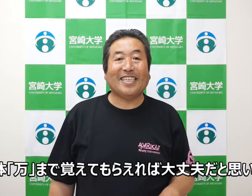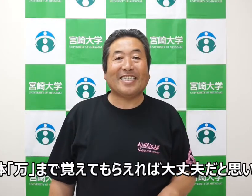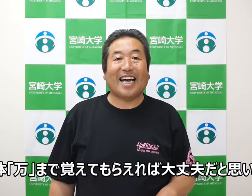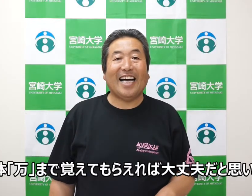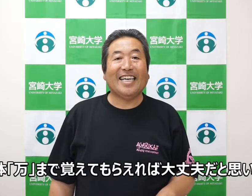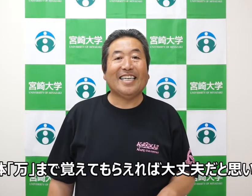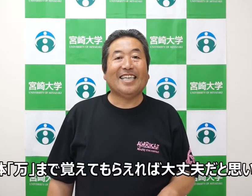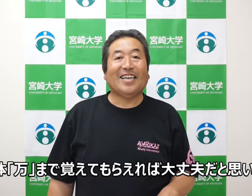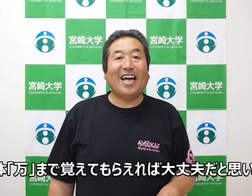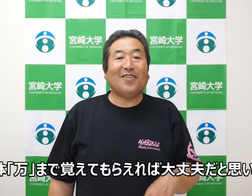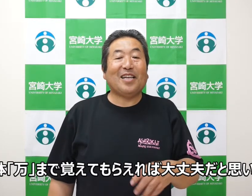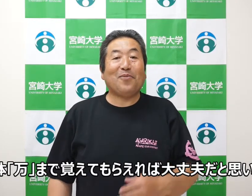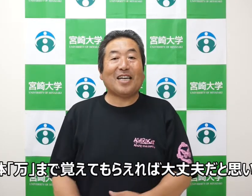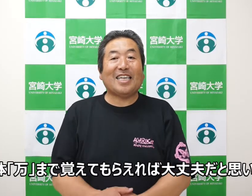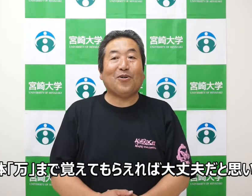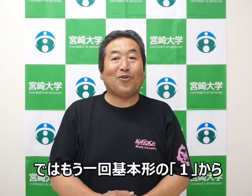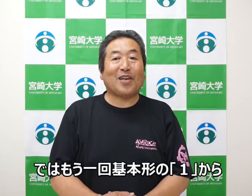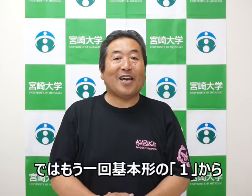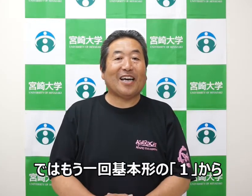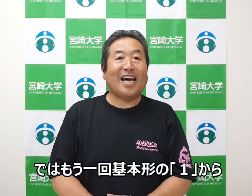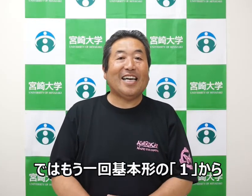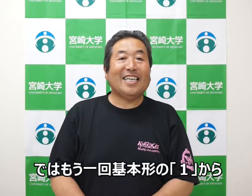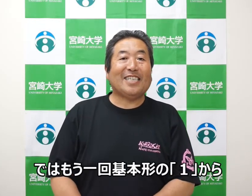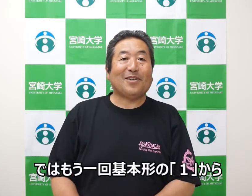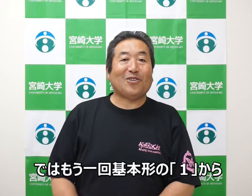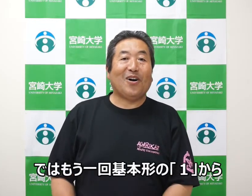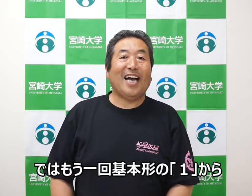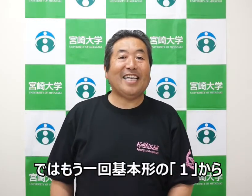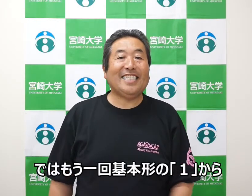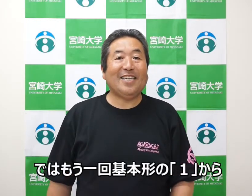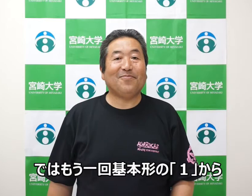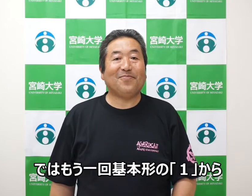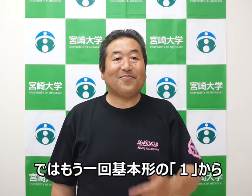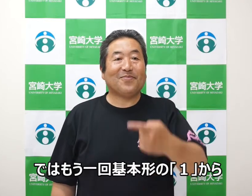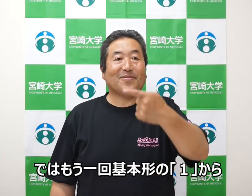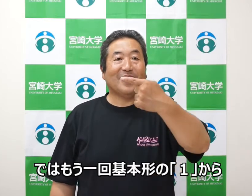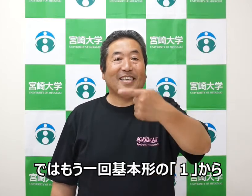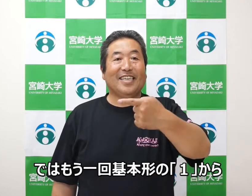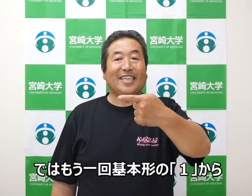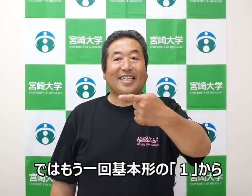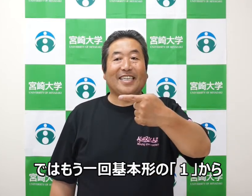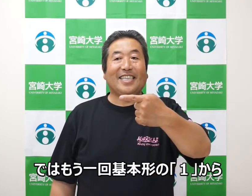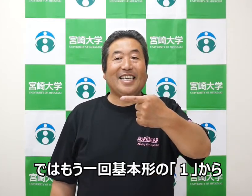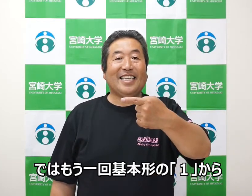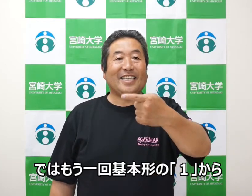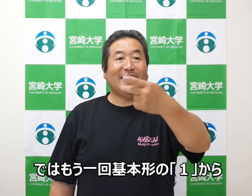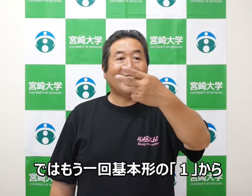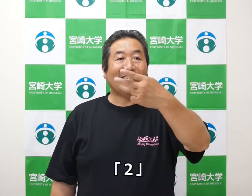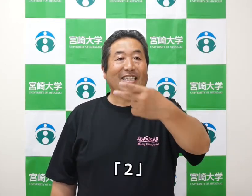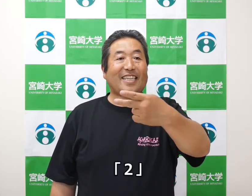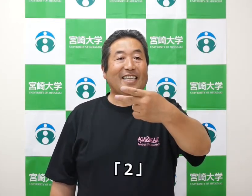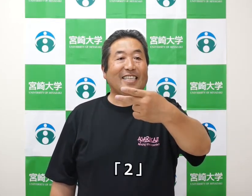ですか。はい、ではもう一回基本の形からいきますよ。はい、1、2、